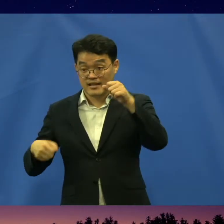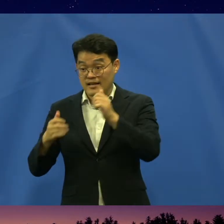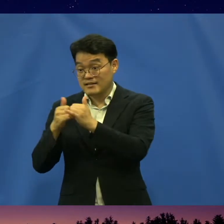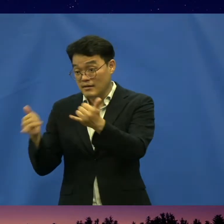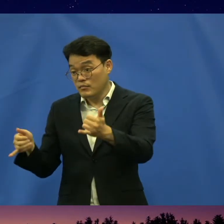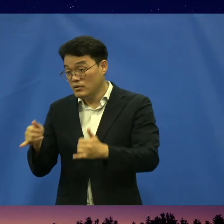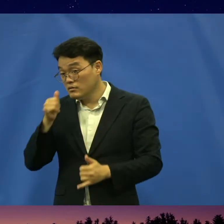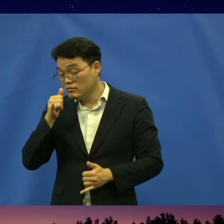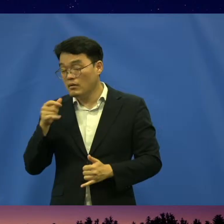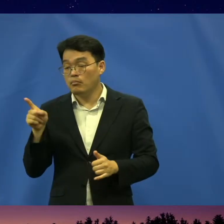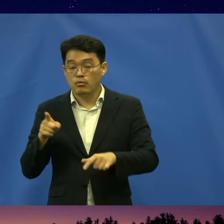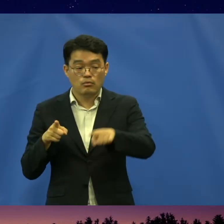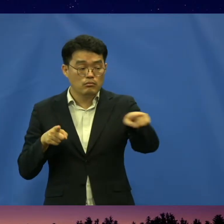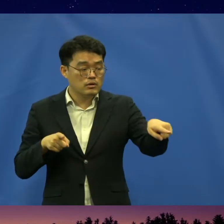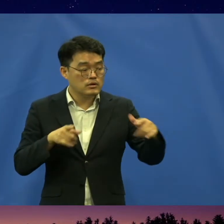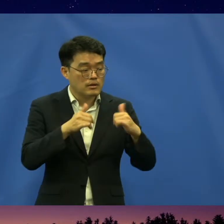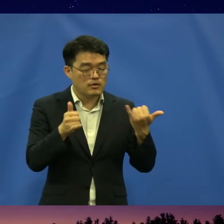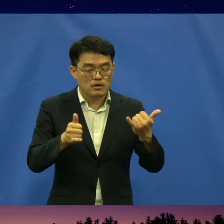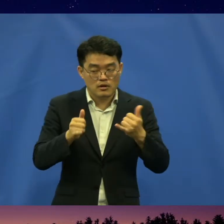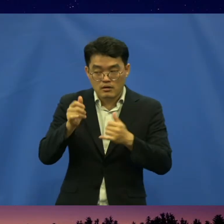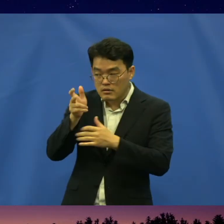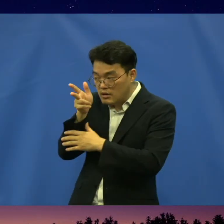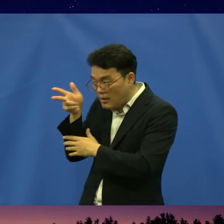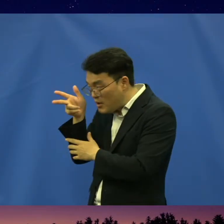가지고 연기한다는 게 대단한 거잖아요.